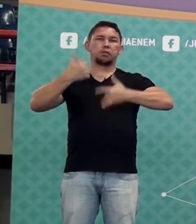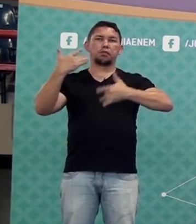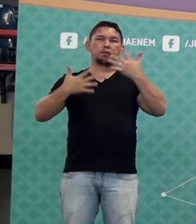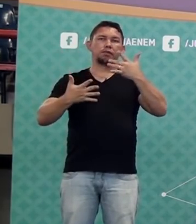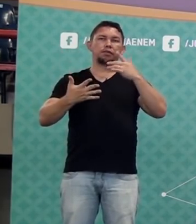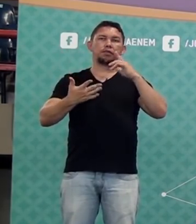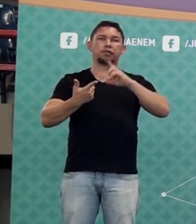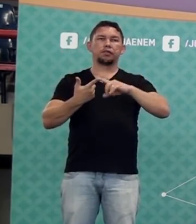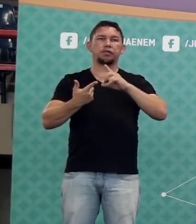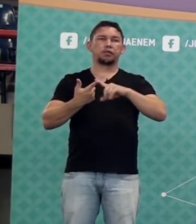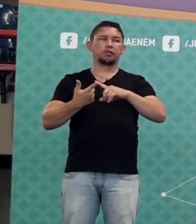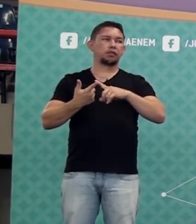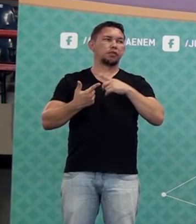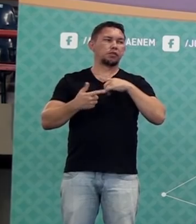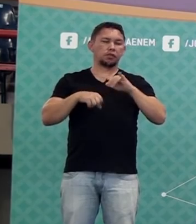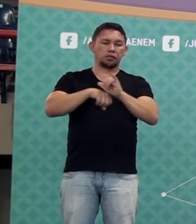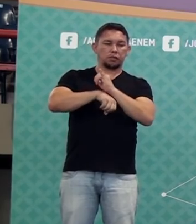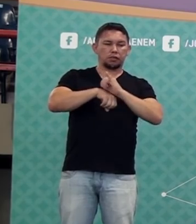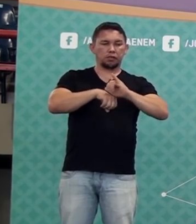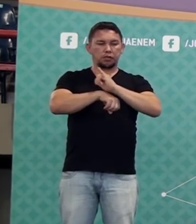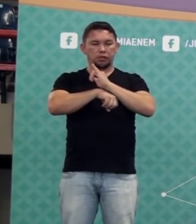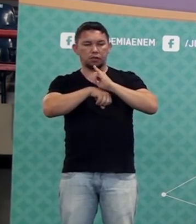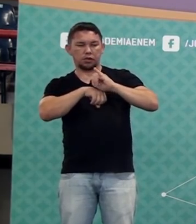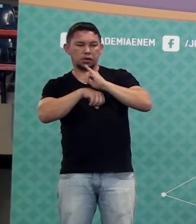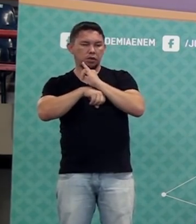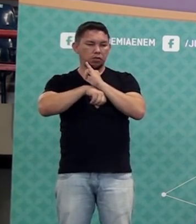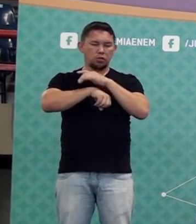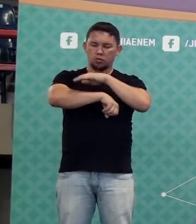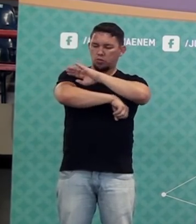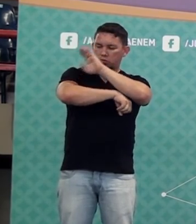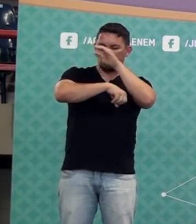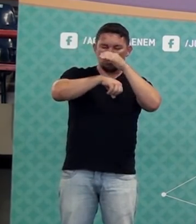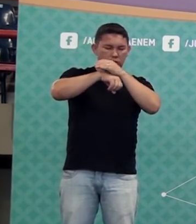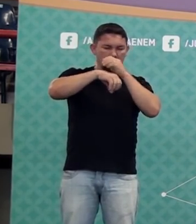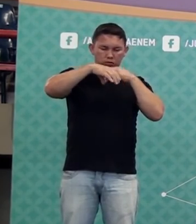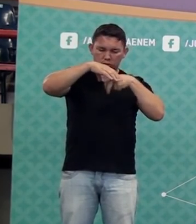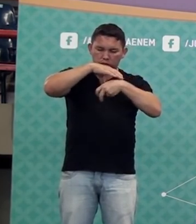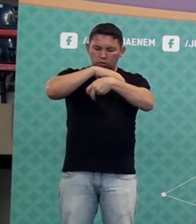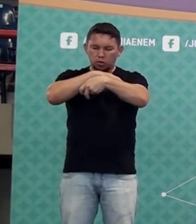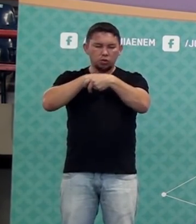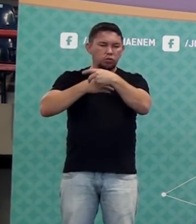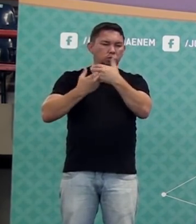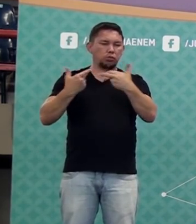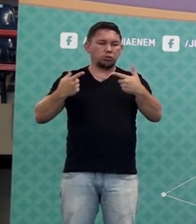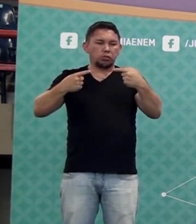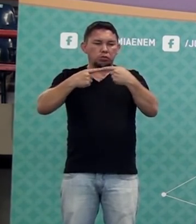uma chamada alegoria da caverna, quem falava dessa sociedade